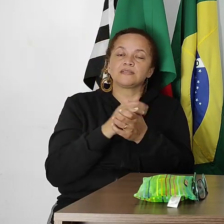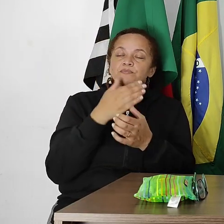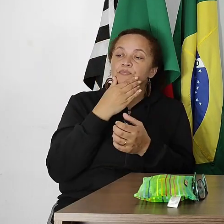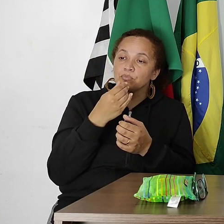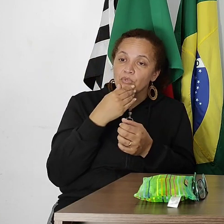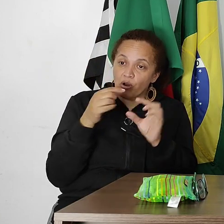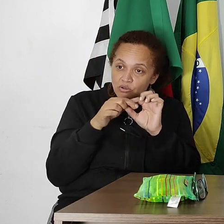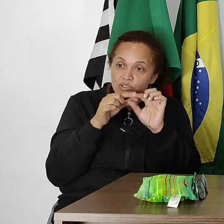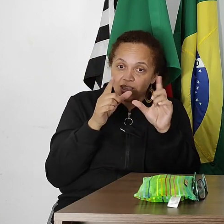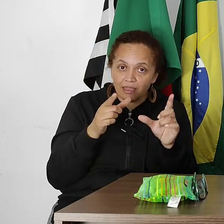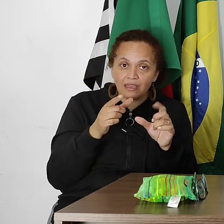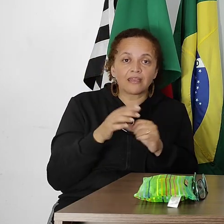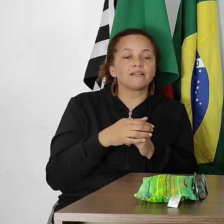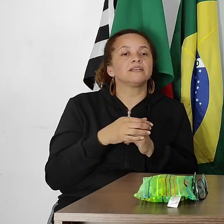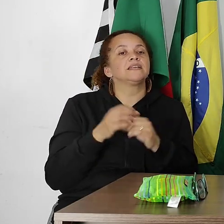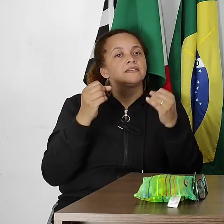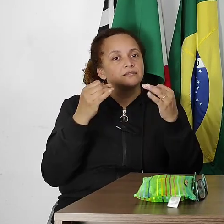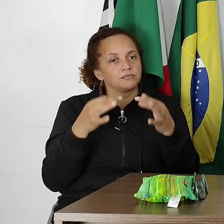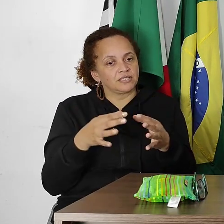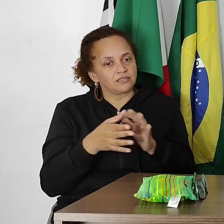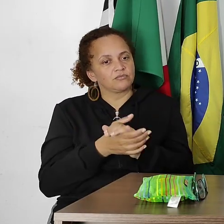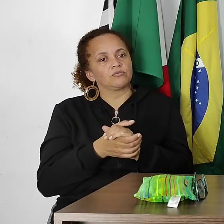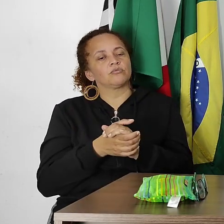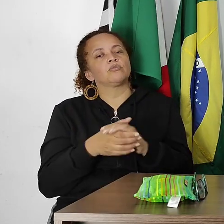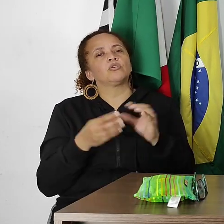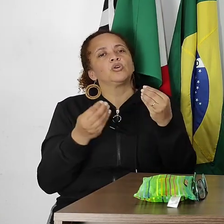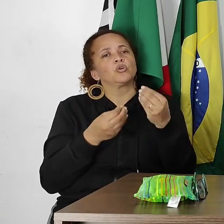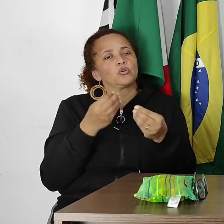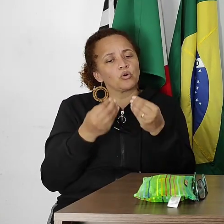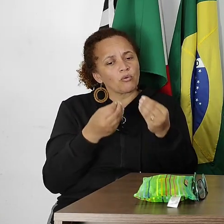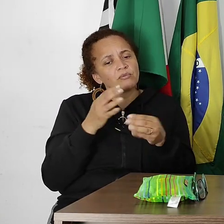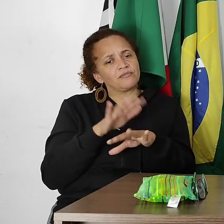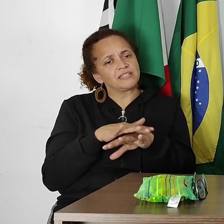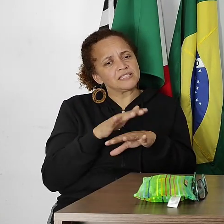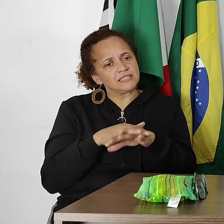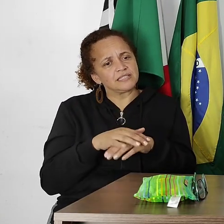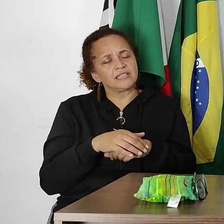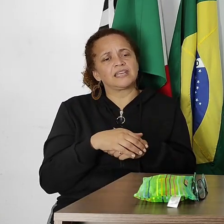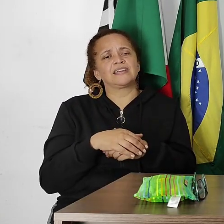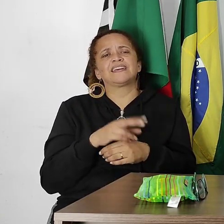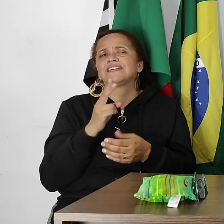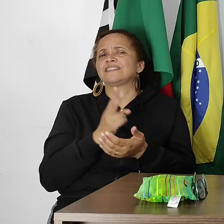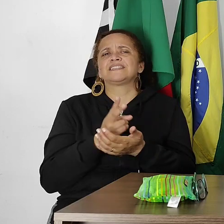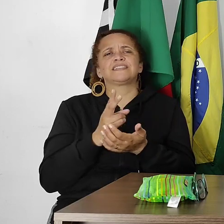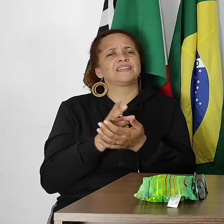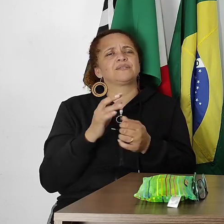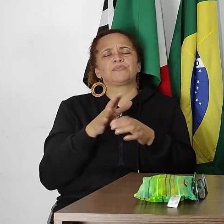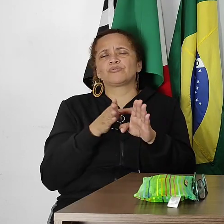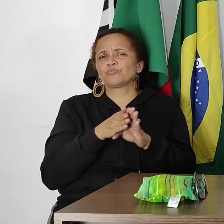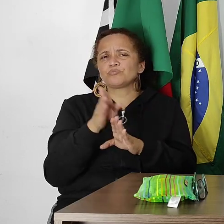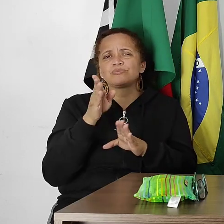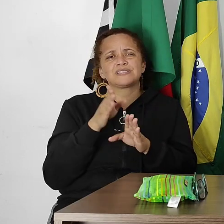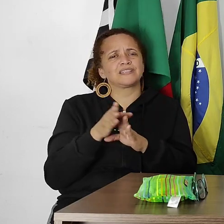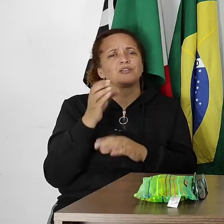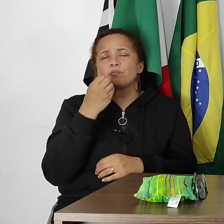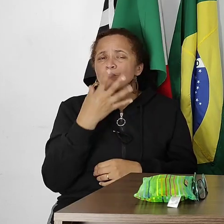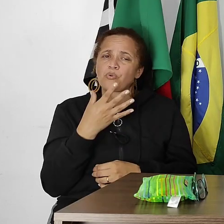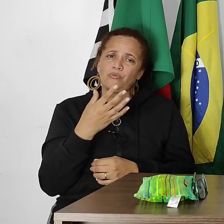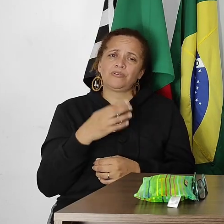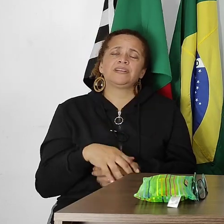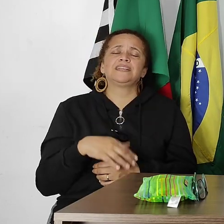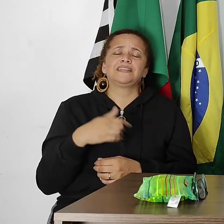né, ele falou assim, irmã, qualquer coisa você me procura, e me orientou, sabe, aqueles conselhos. Só tenho a